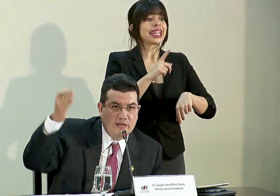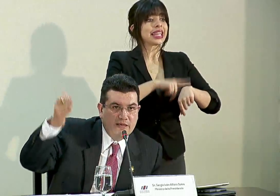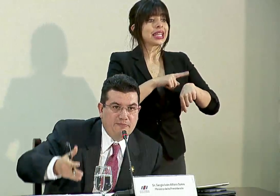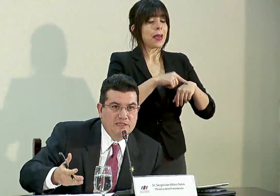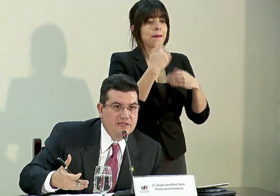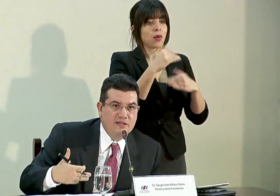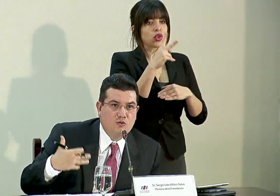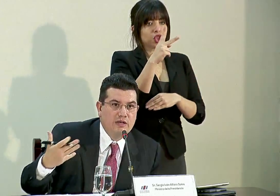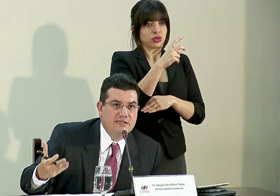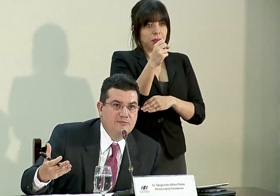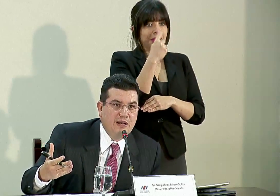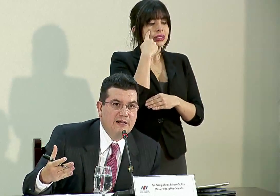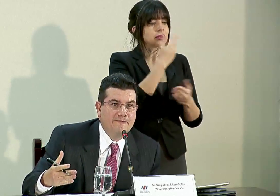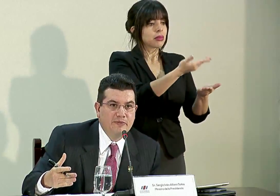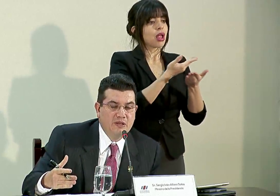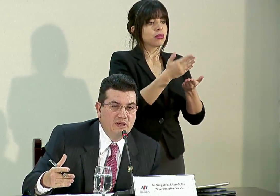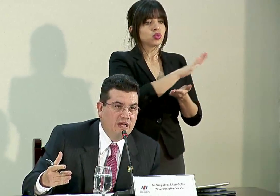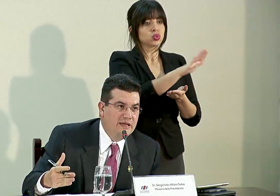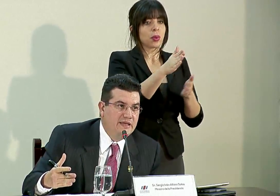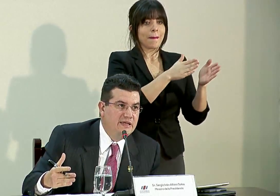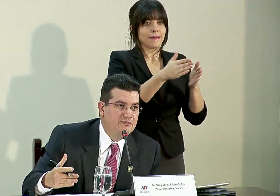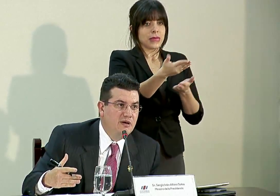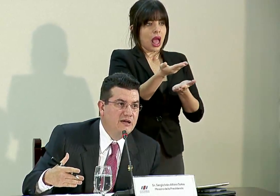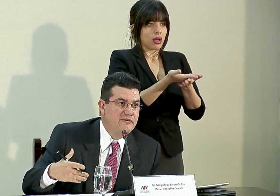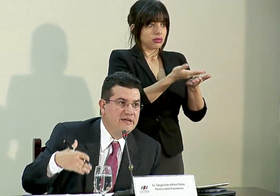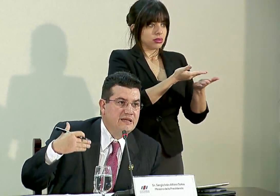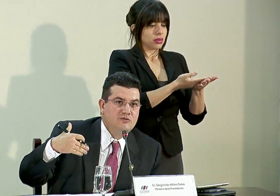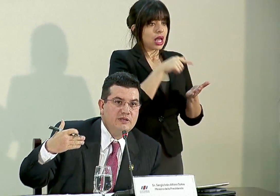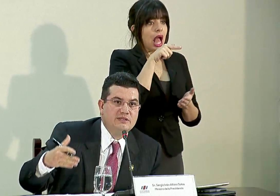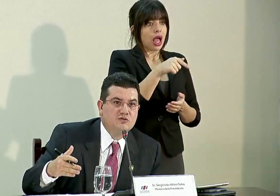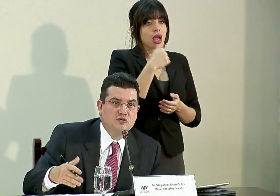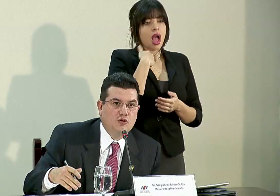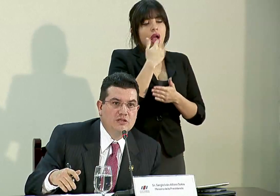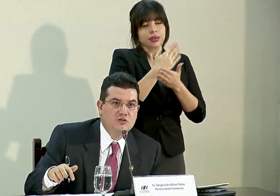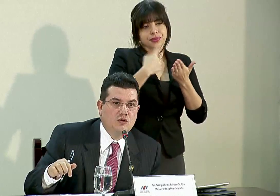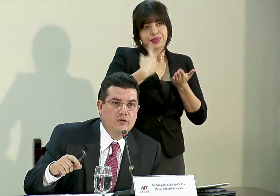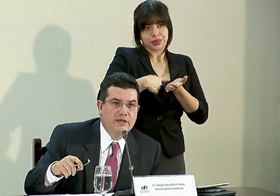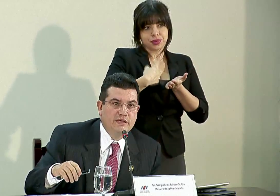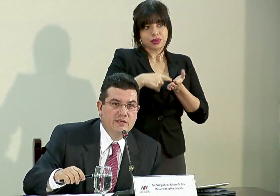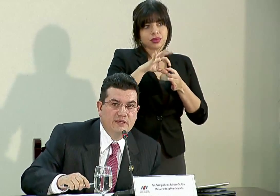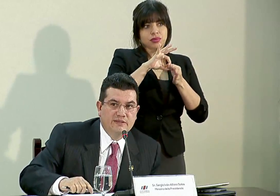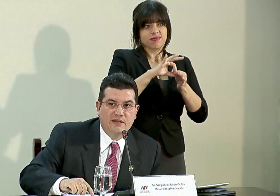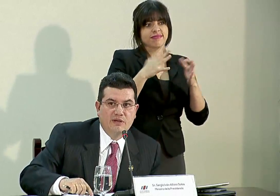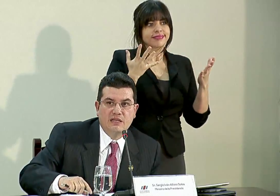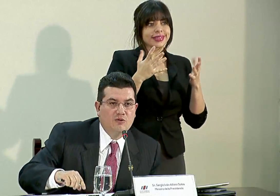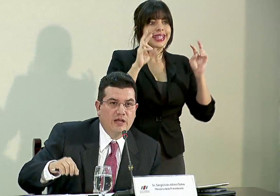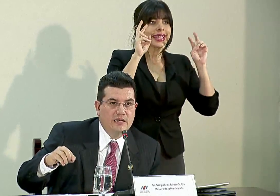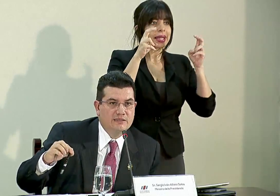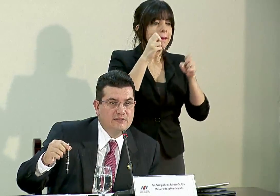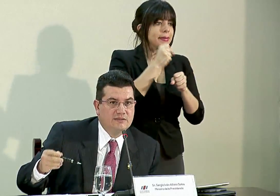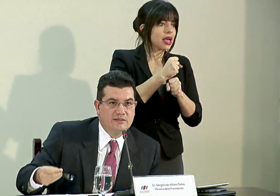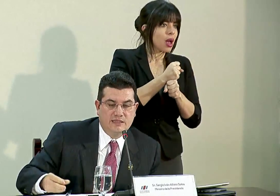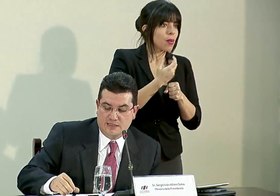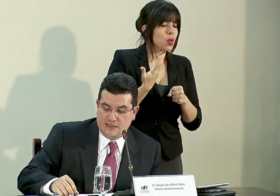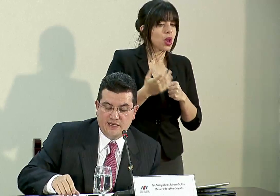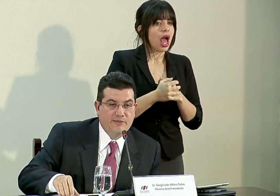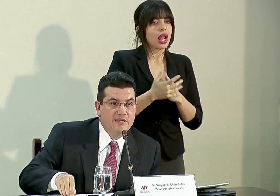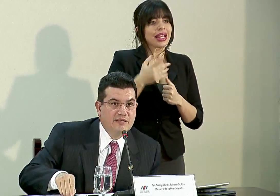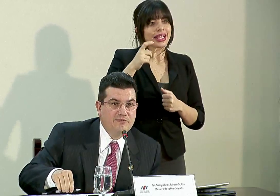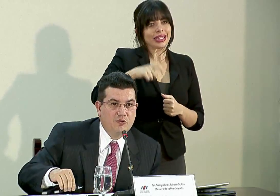dos meses para que presenten cuál es el plan ahí va a haber algunas discusiones sobre temas laborales